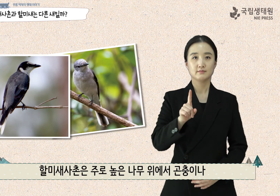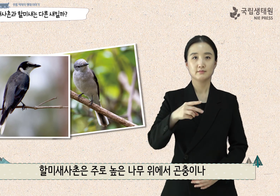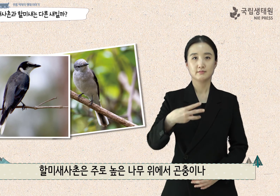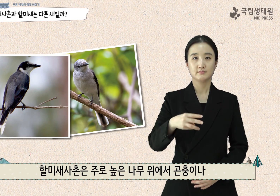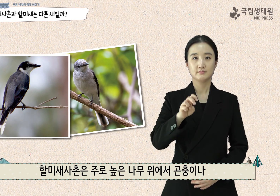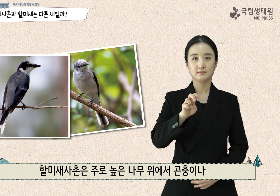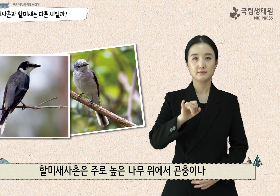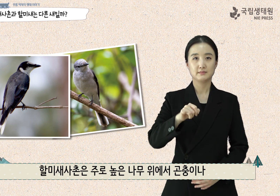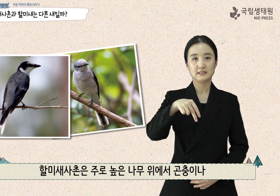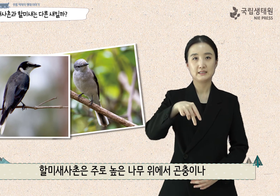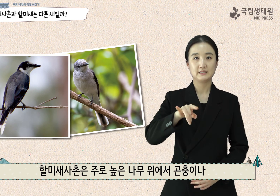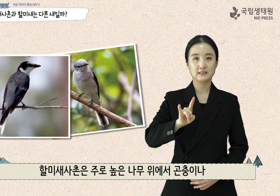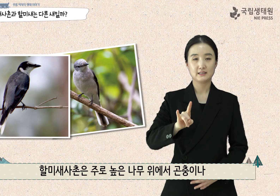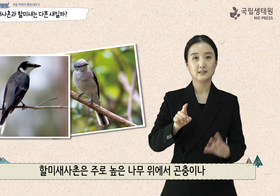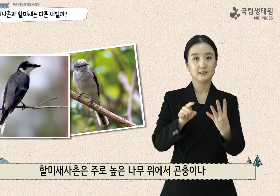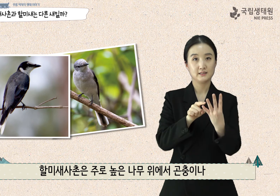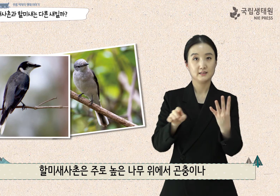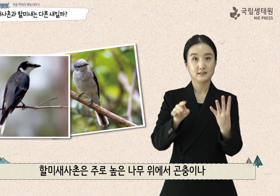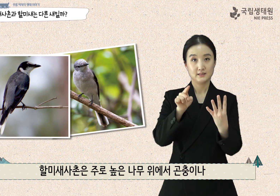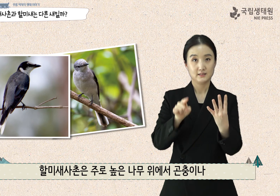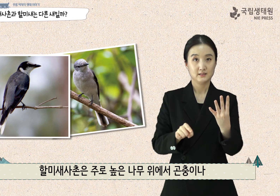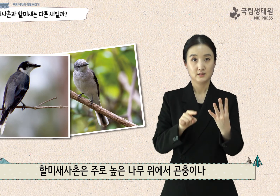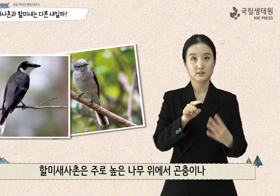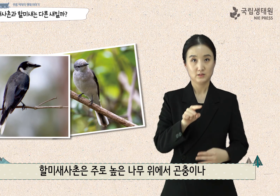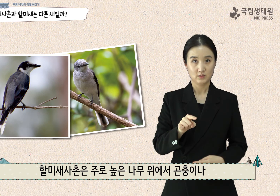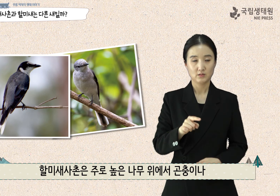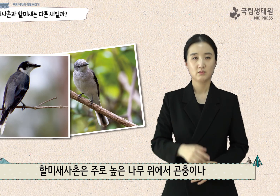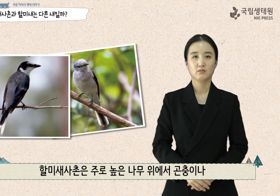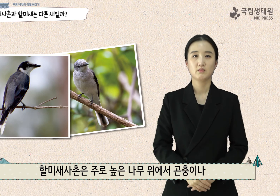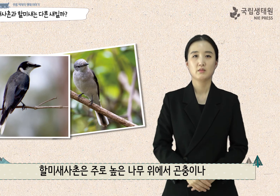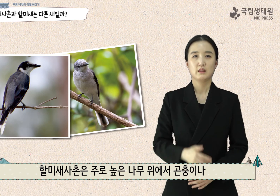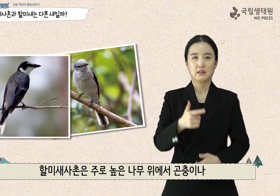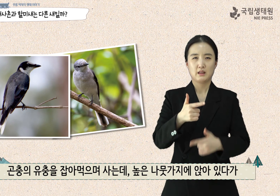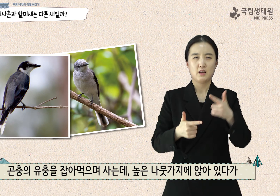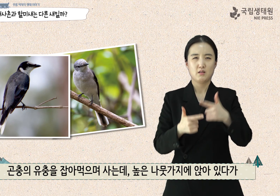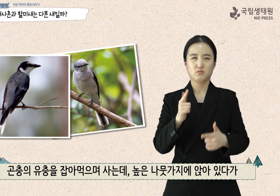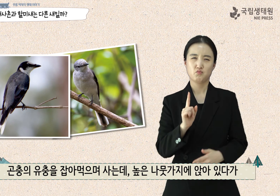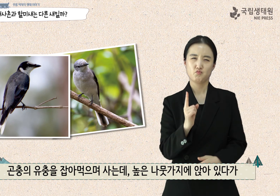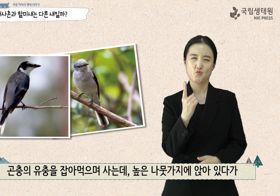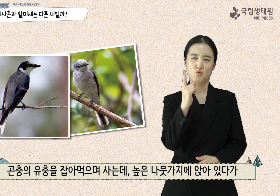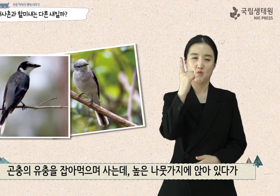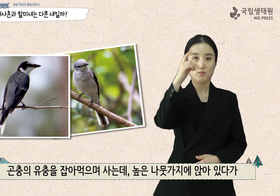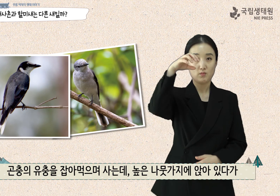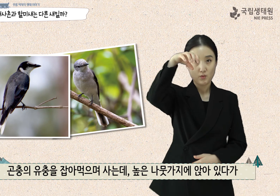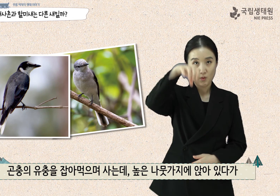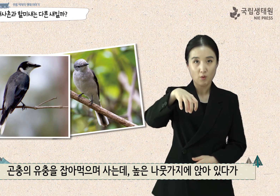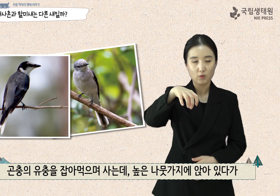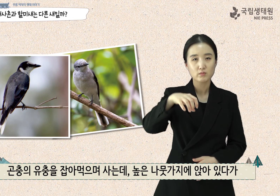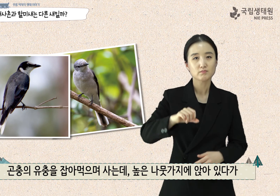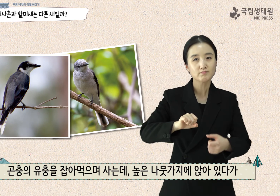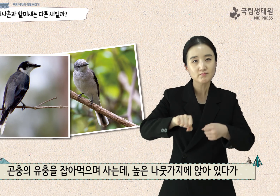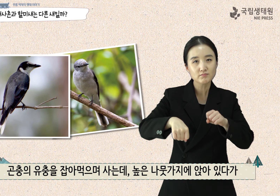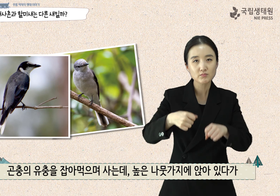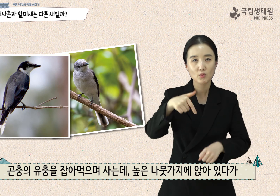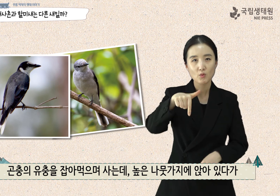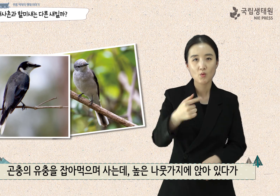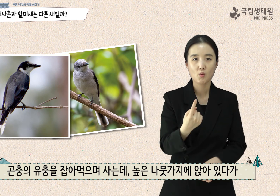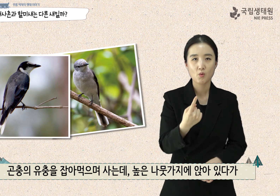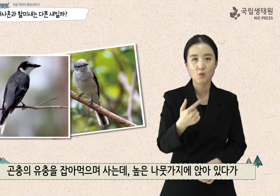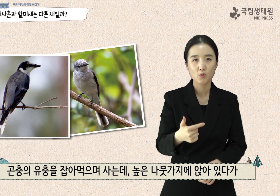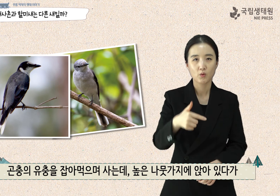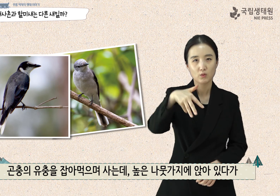할미새 사촌은 주로 높은 나무 위에서 곤충이나 곤충의 유충을 잡아먹으며 사는데